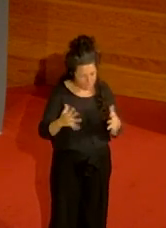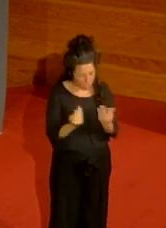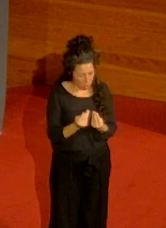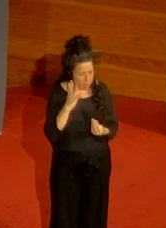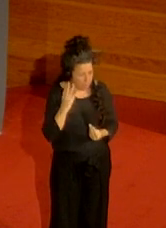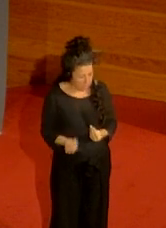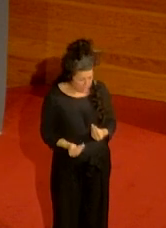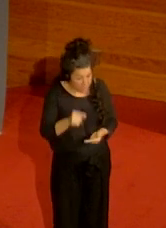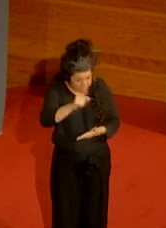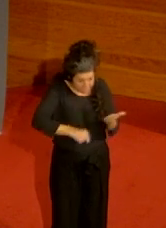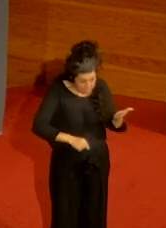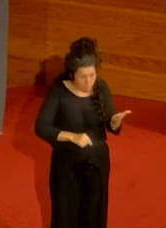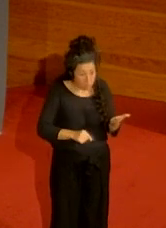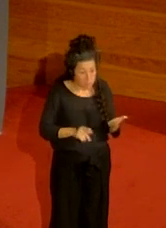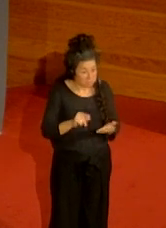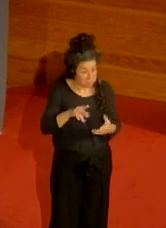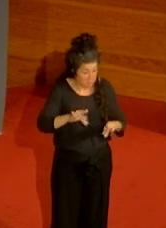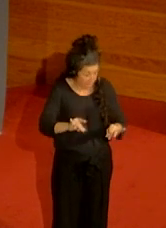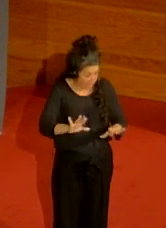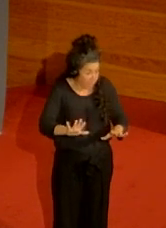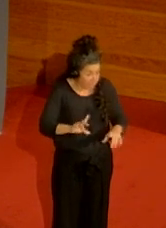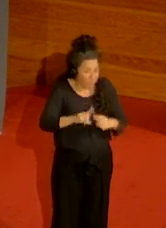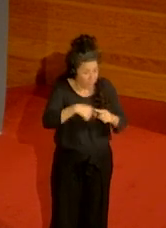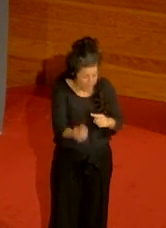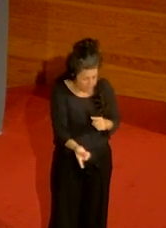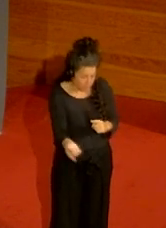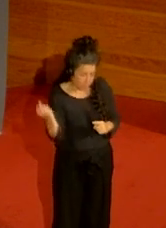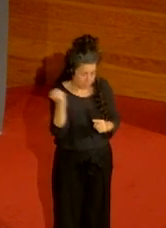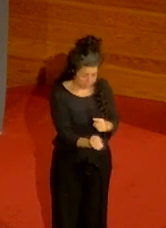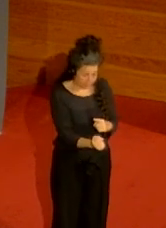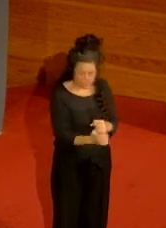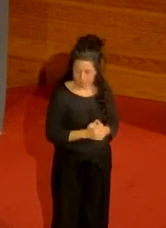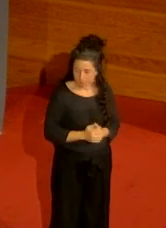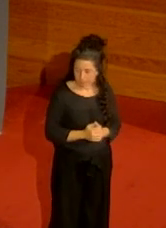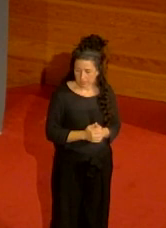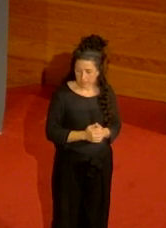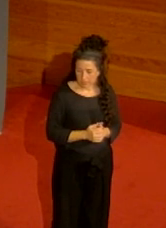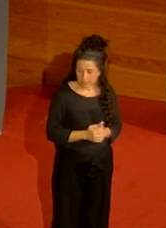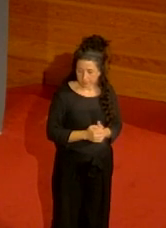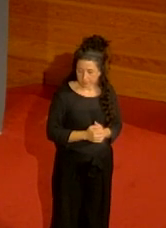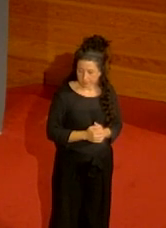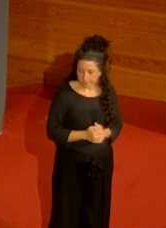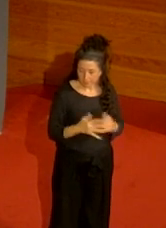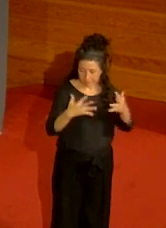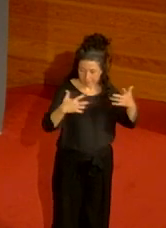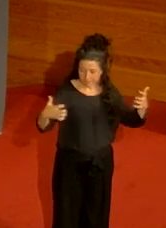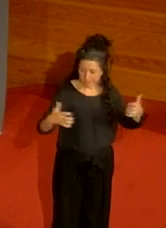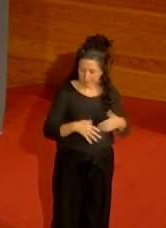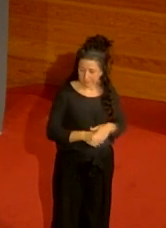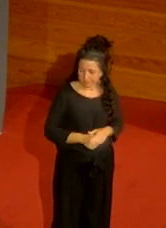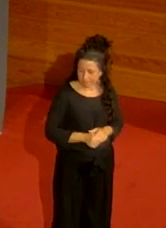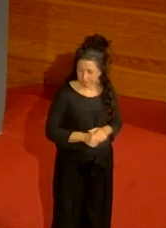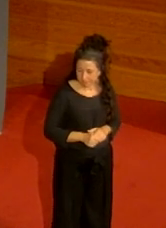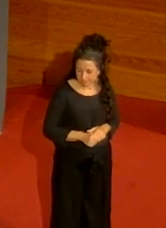aunque no sirvió de nada y lo asesinaron por ello todas las ideologías que justifican el asesinato acaban convirtiendo el asesinato en ideología